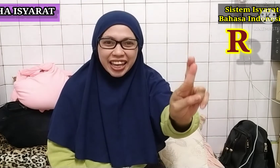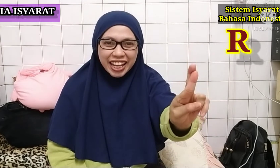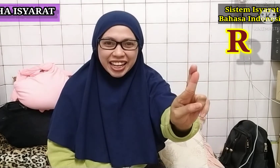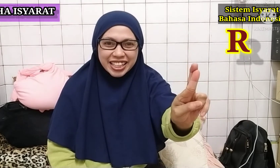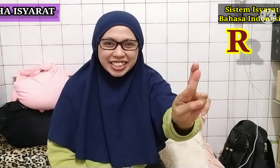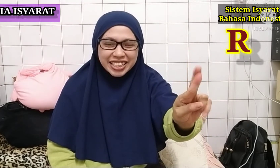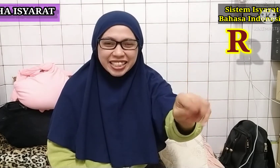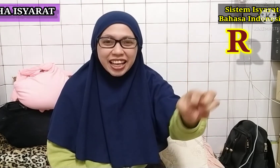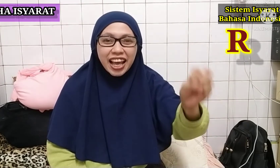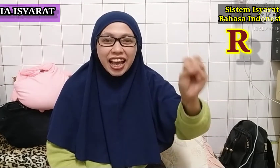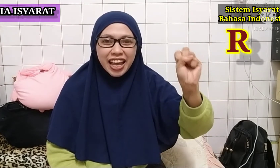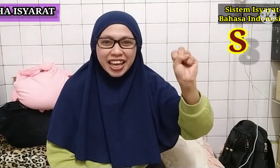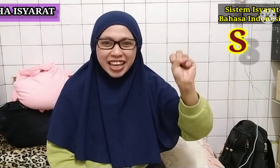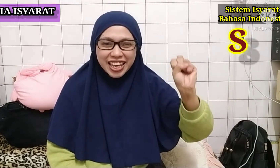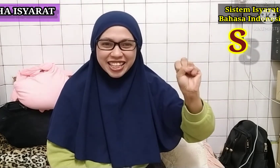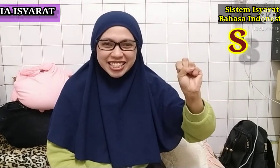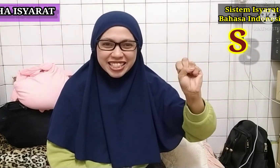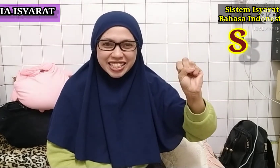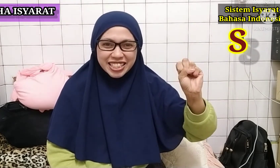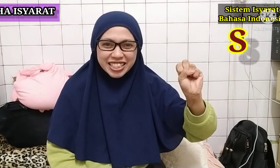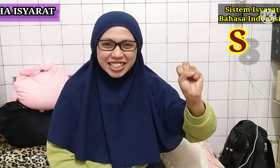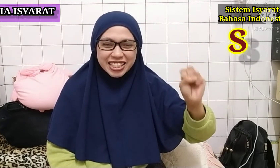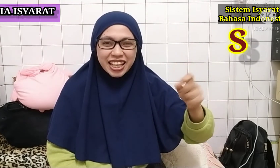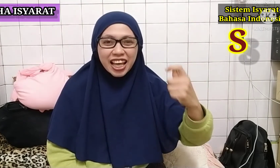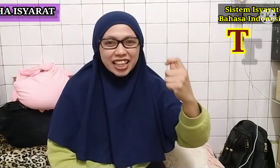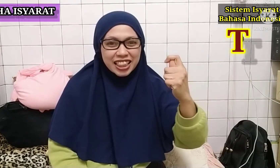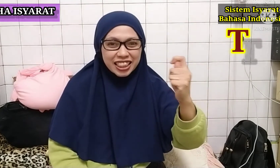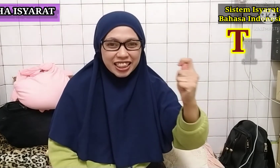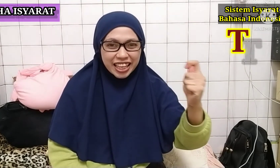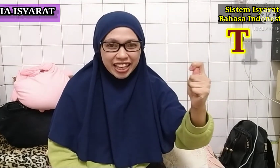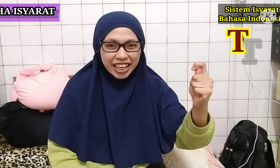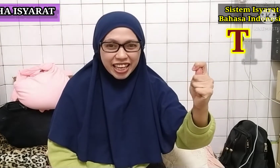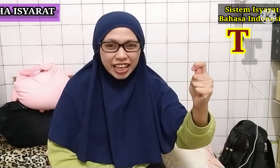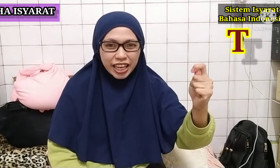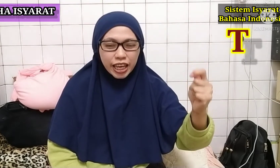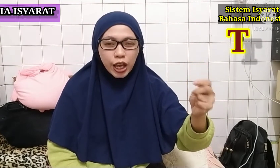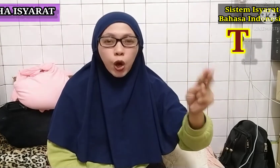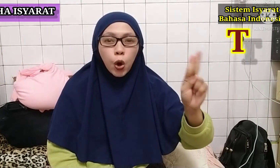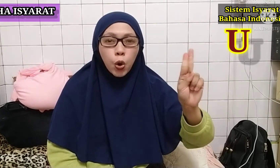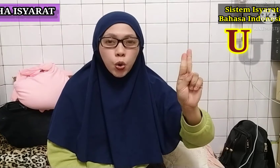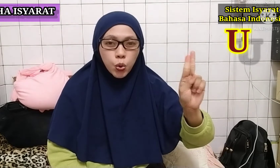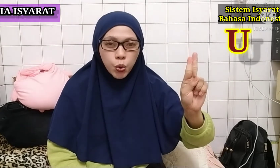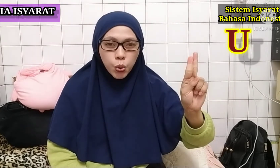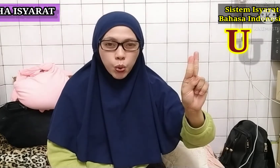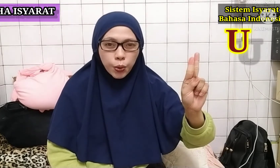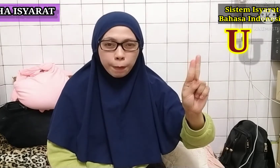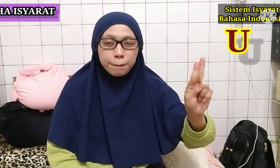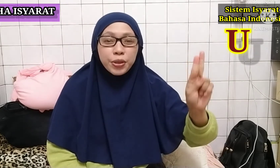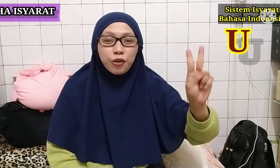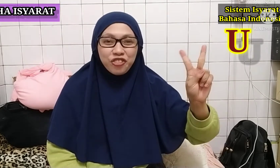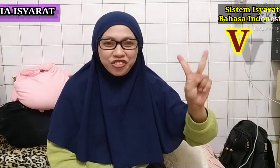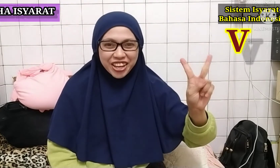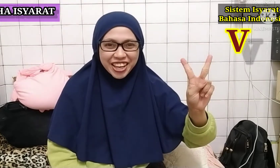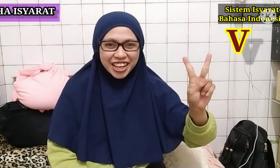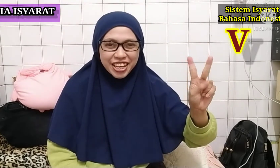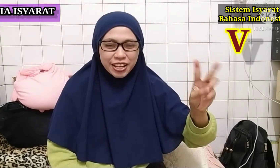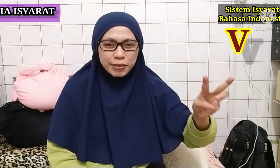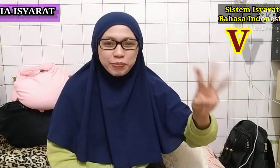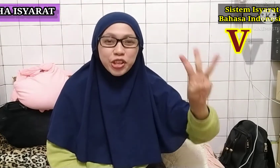R, S, T, U, V,